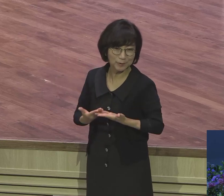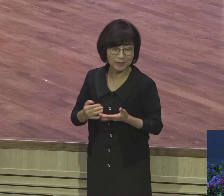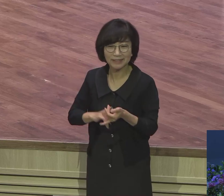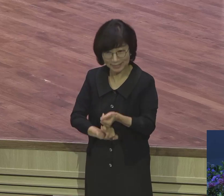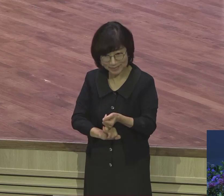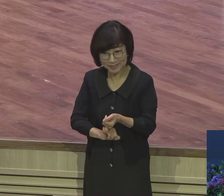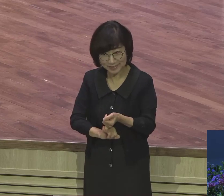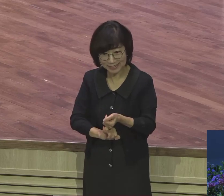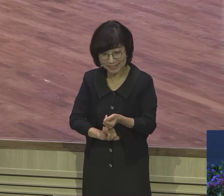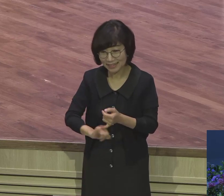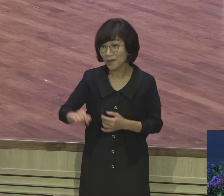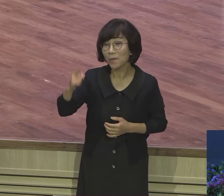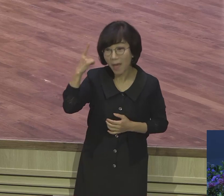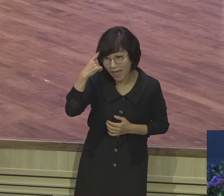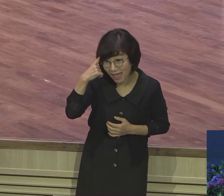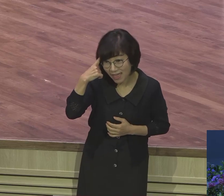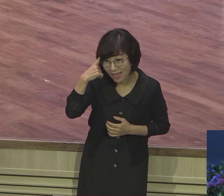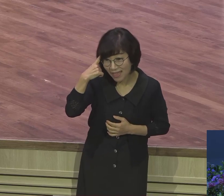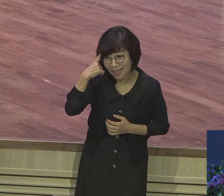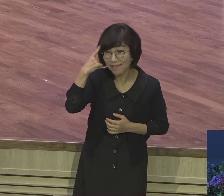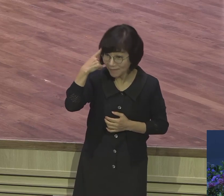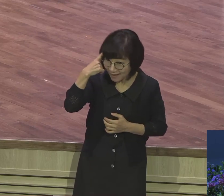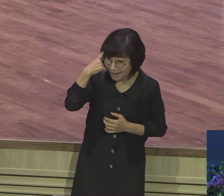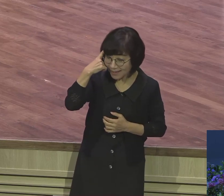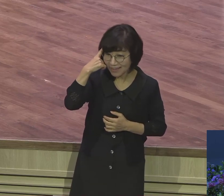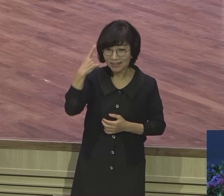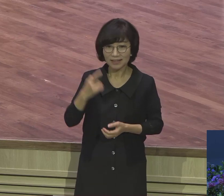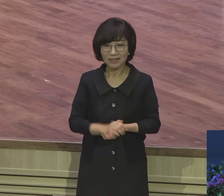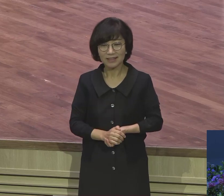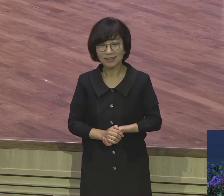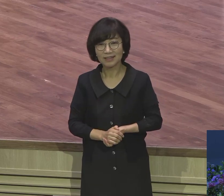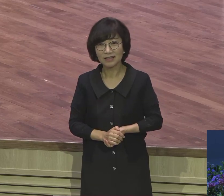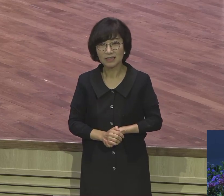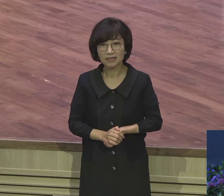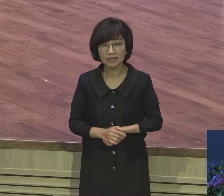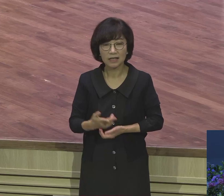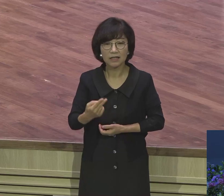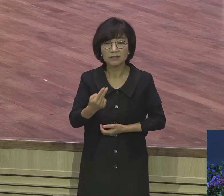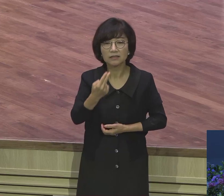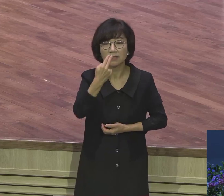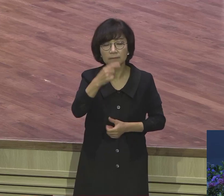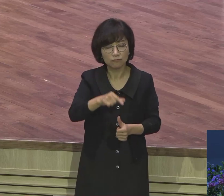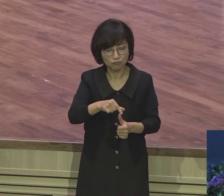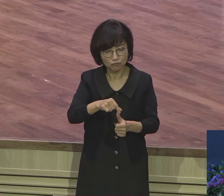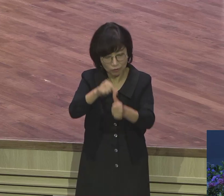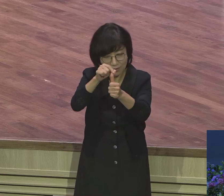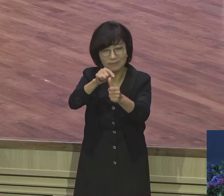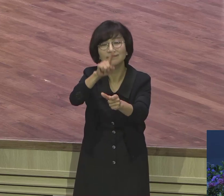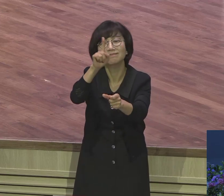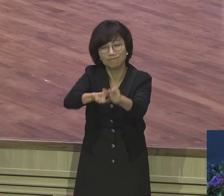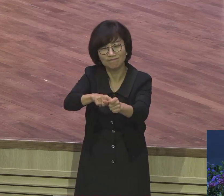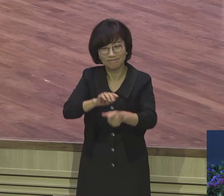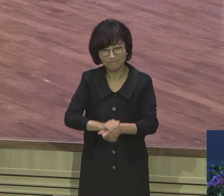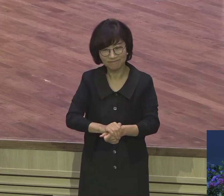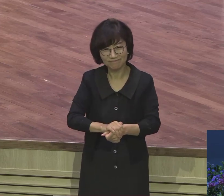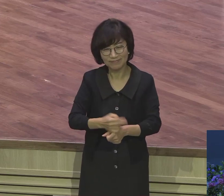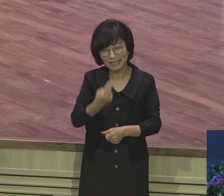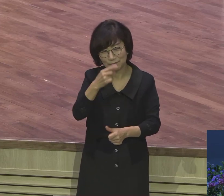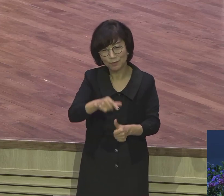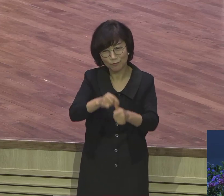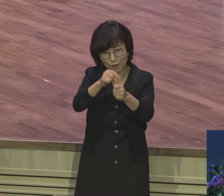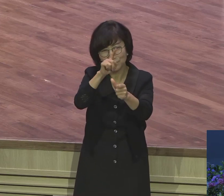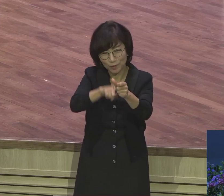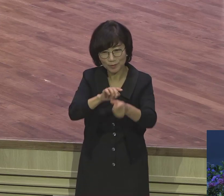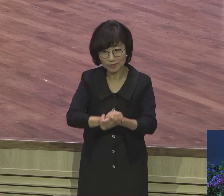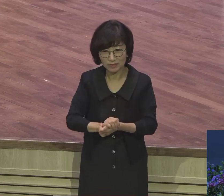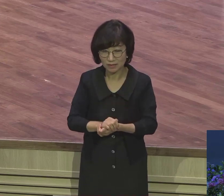이렇게 하는 이유는요 한 가지밖에 없어요. 하나밖에 없어요. 뭐냐 생명 살리기 위함이라 바보